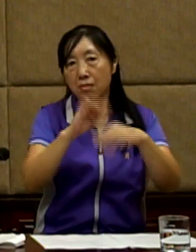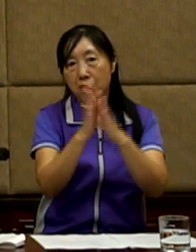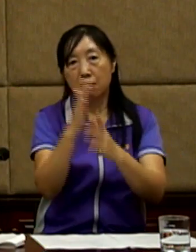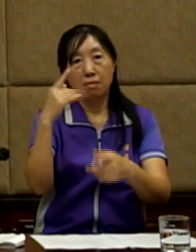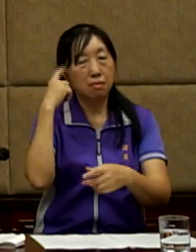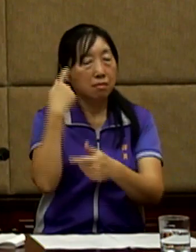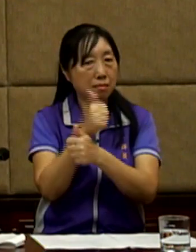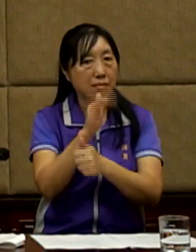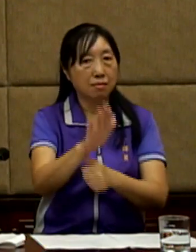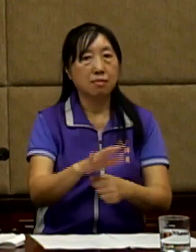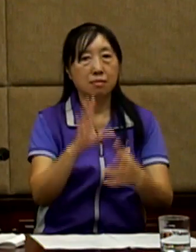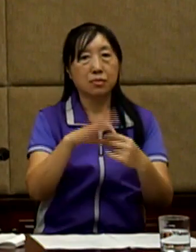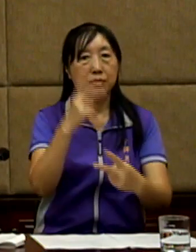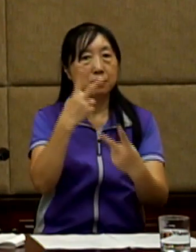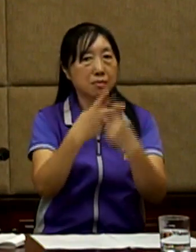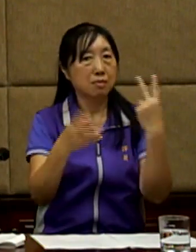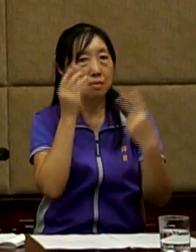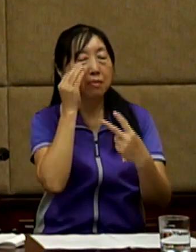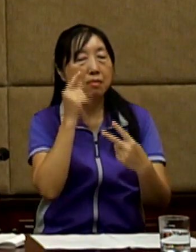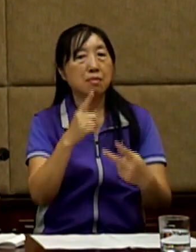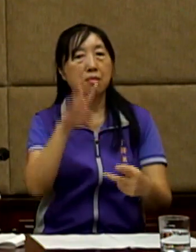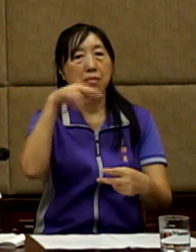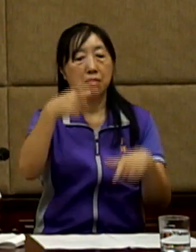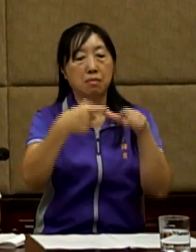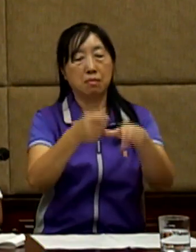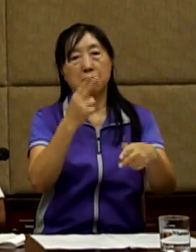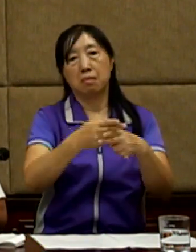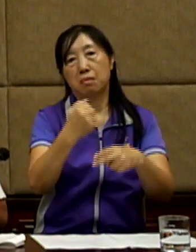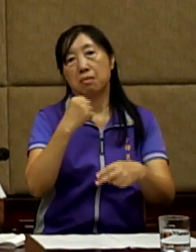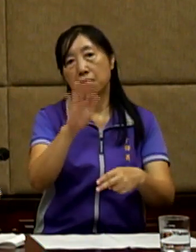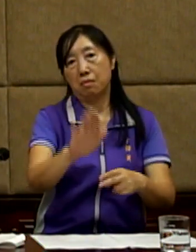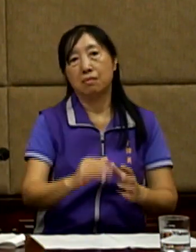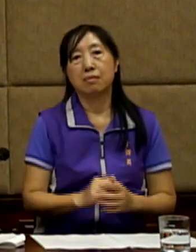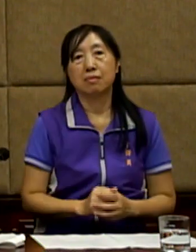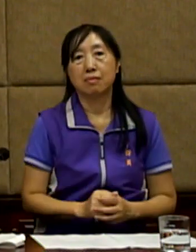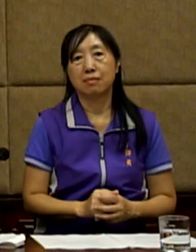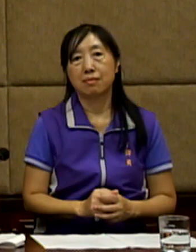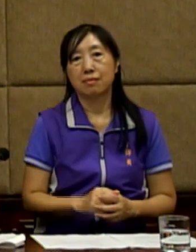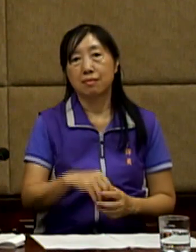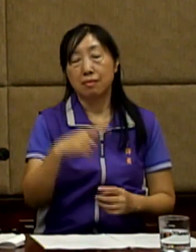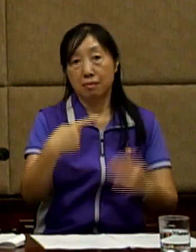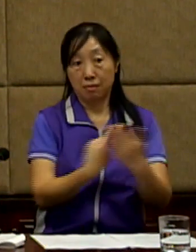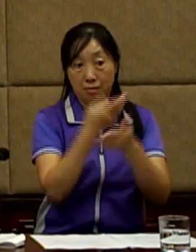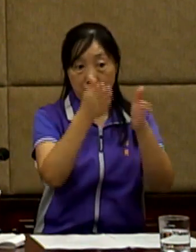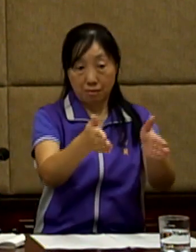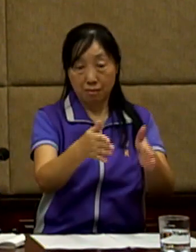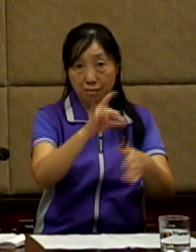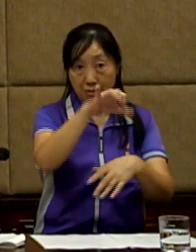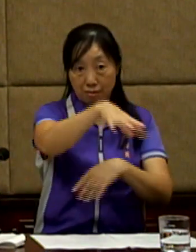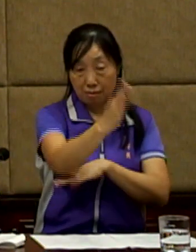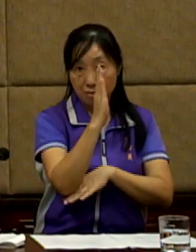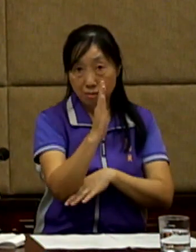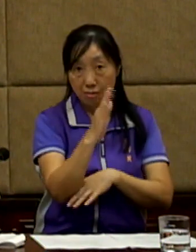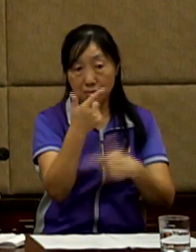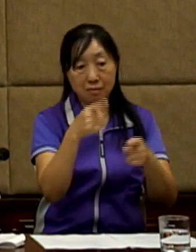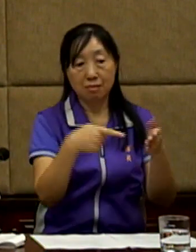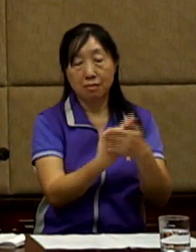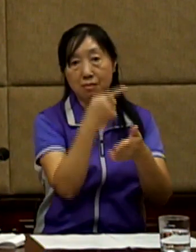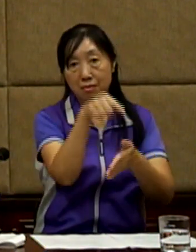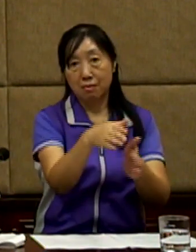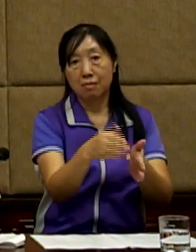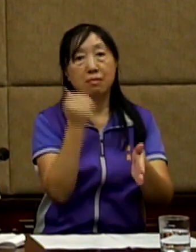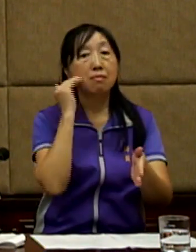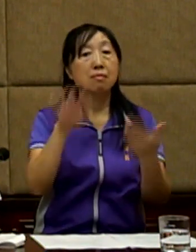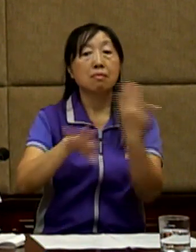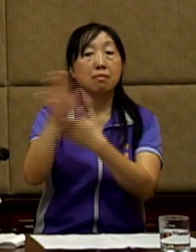个有客观可公信力，那我们也当然不限于地方政府，如果他能够提出其他的收视满意度